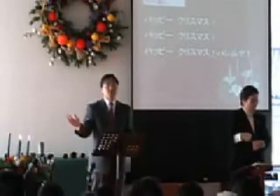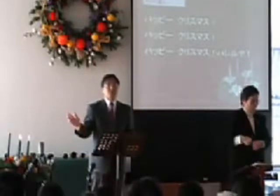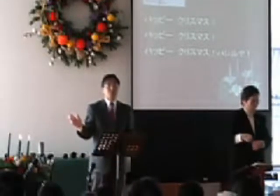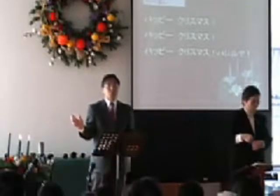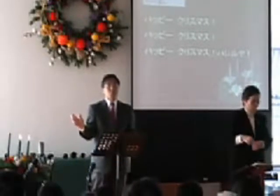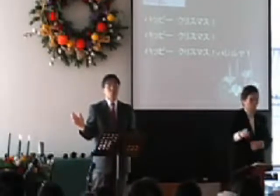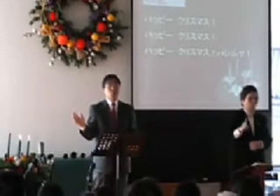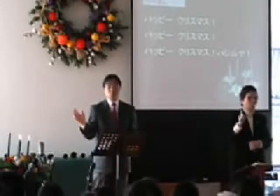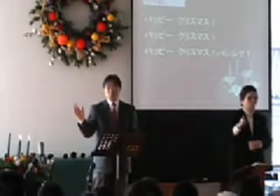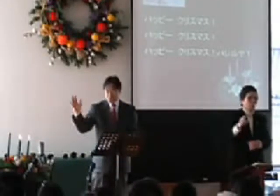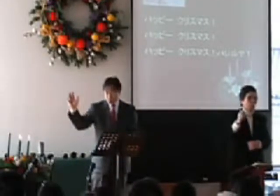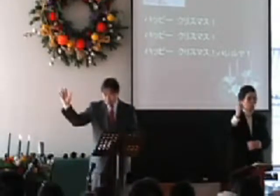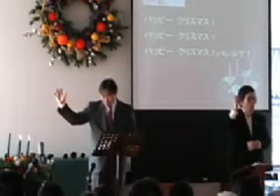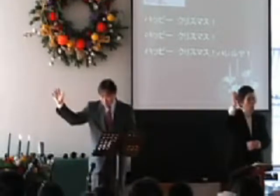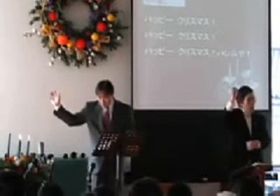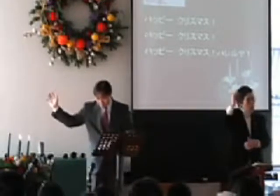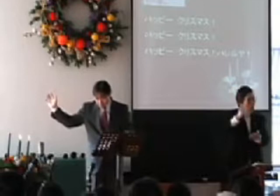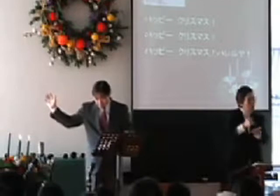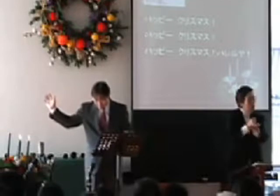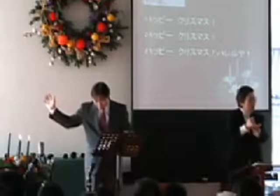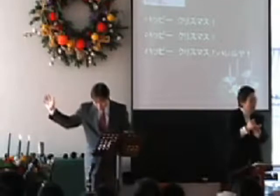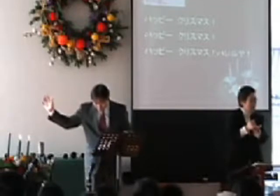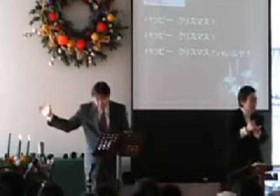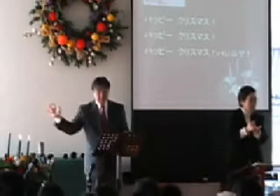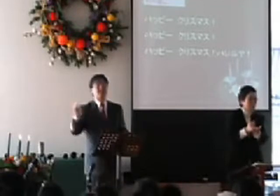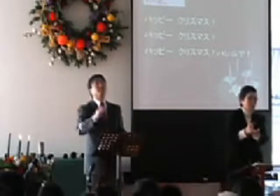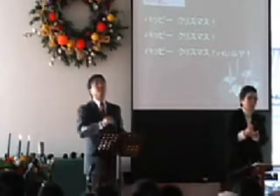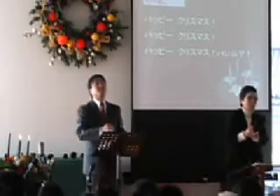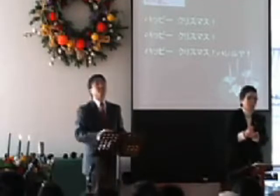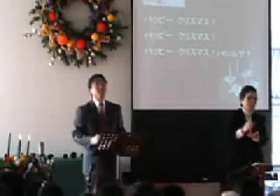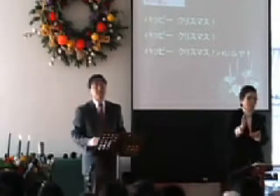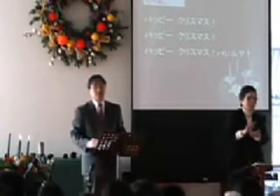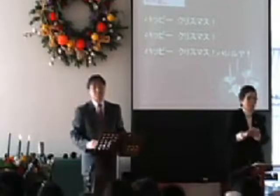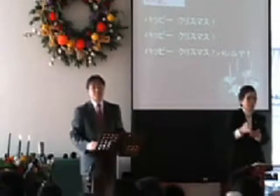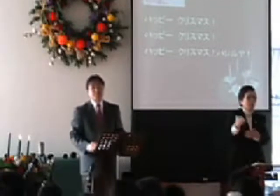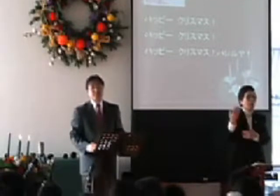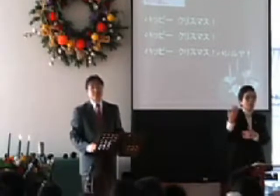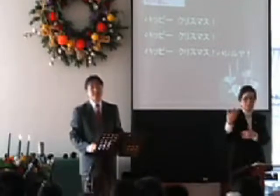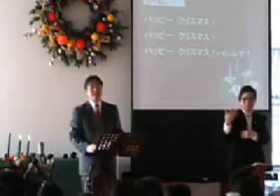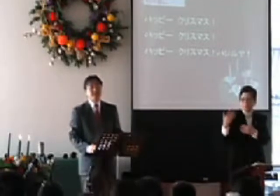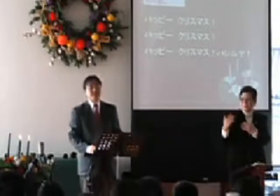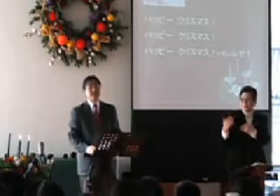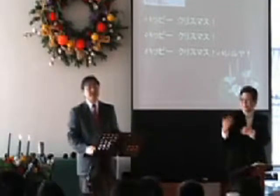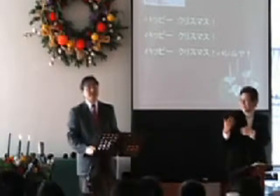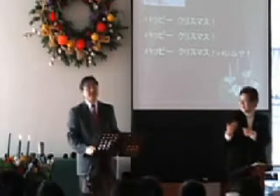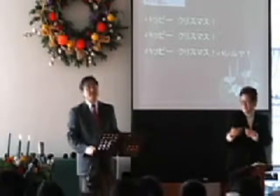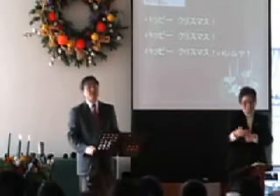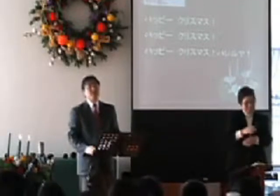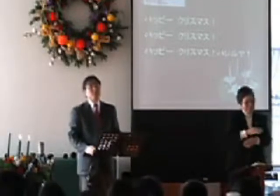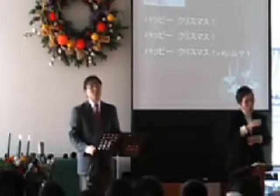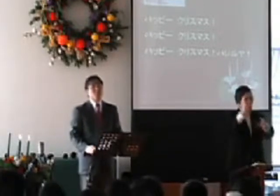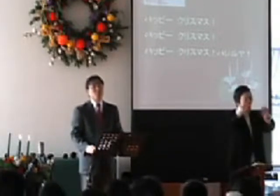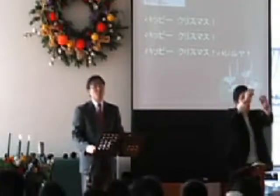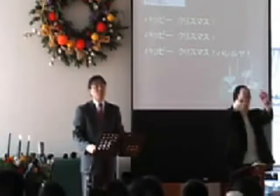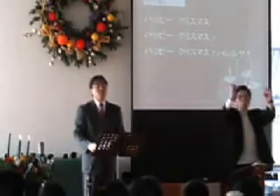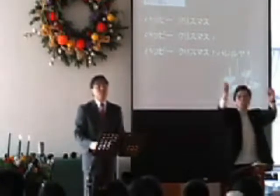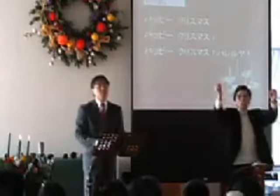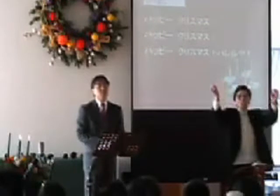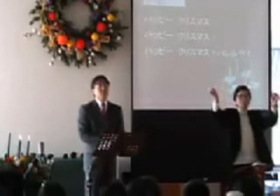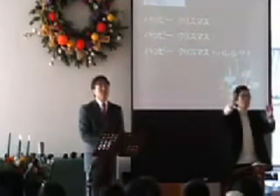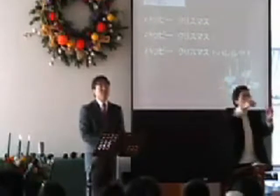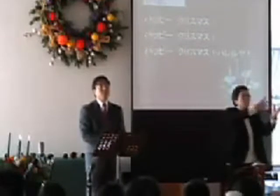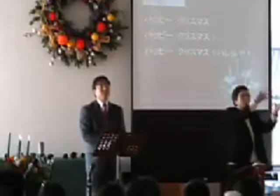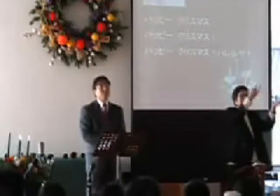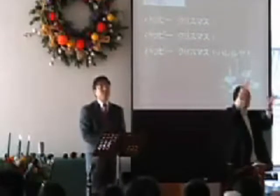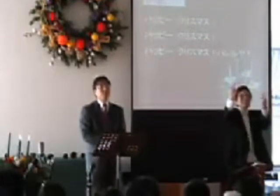るとか、そういうことが、あるんじゃないか、そう考えたんですね。それで